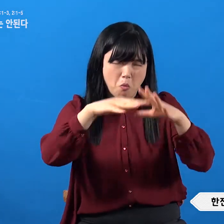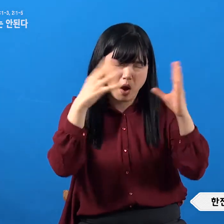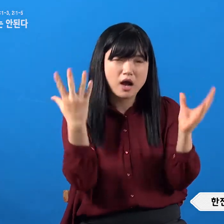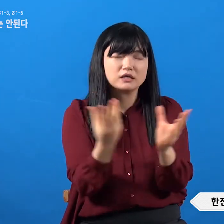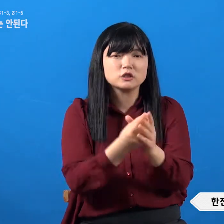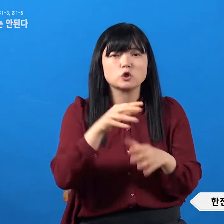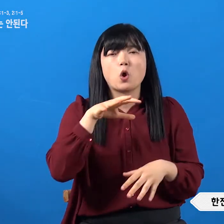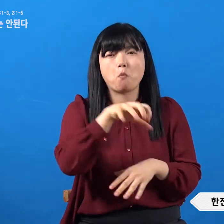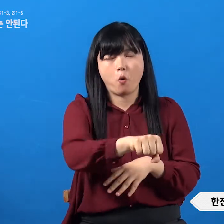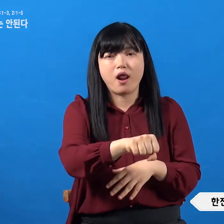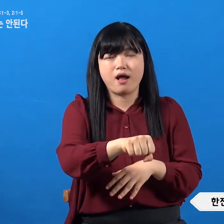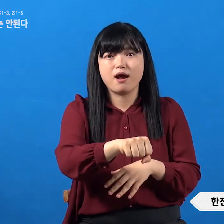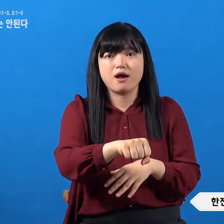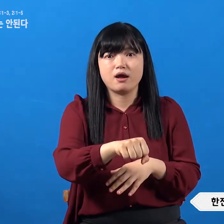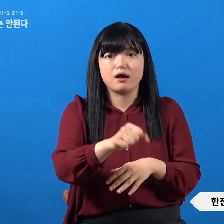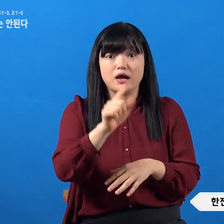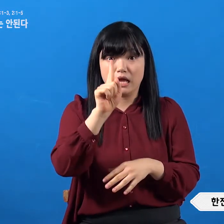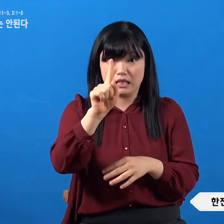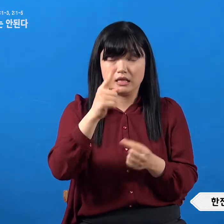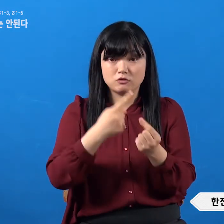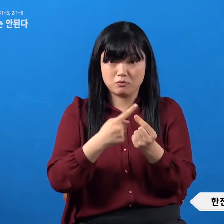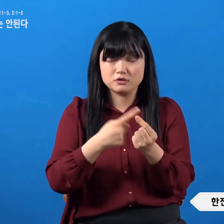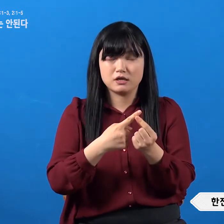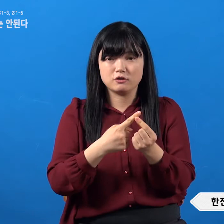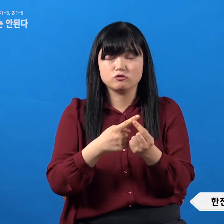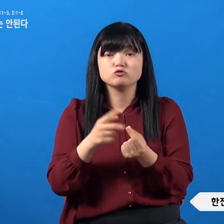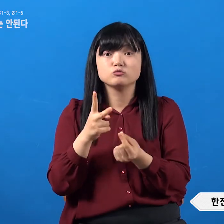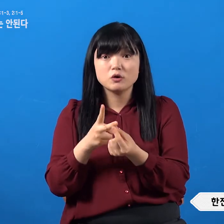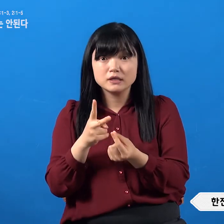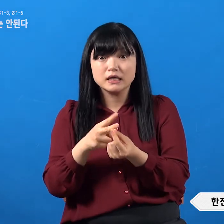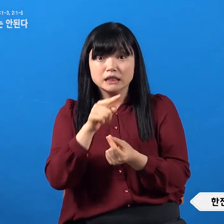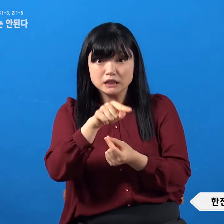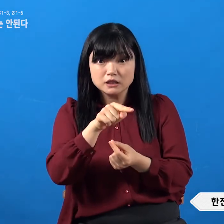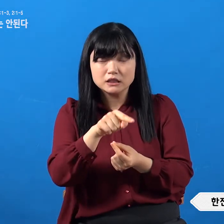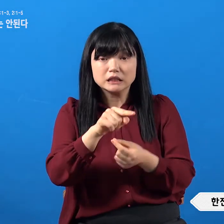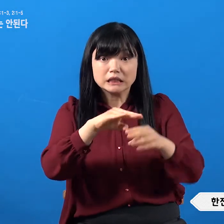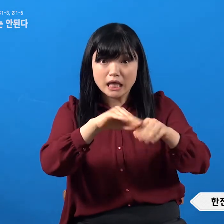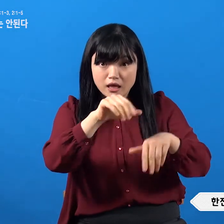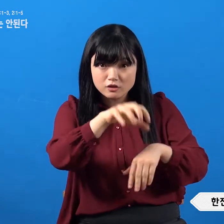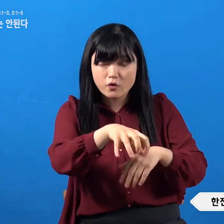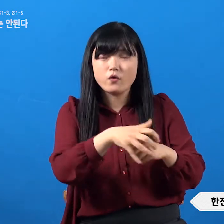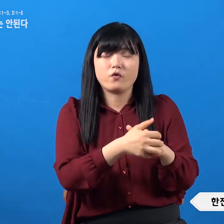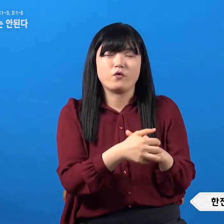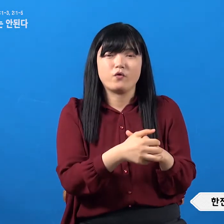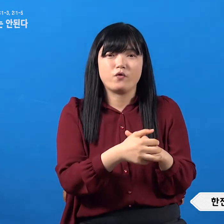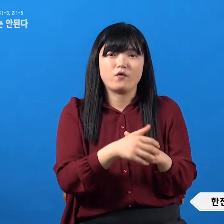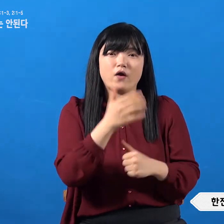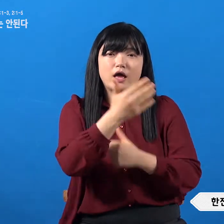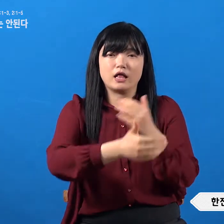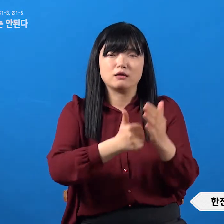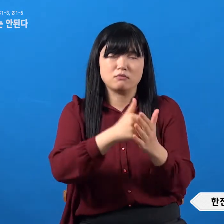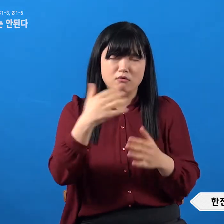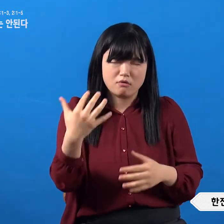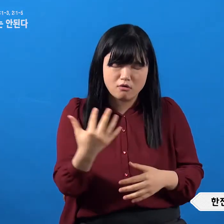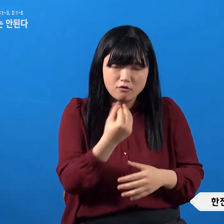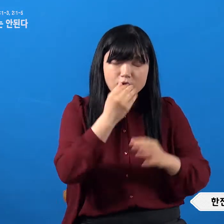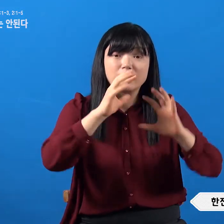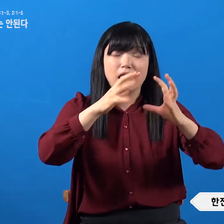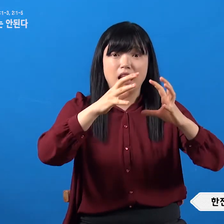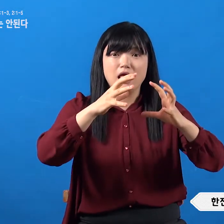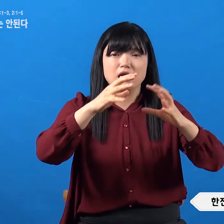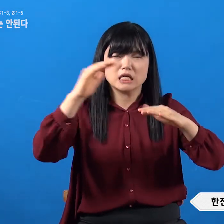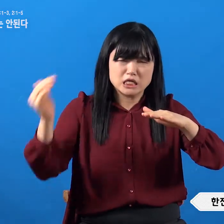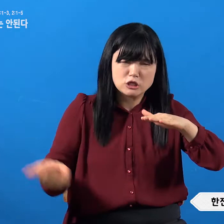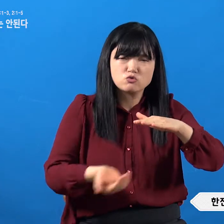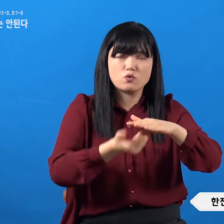완전히 정복하라 하는 것 하나 하고, 또 그 땅에서 하나님의 거룩한